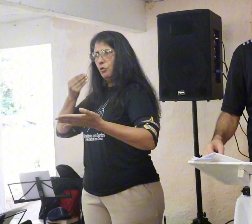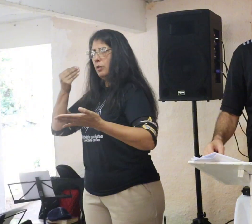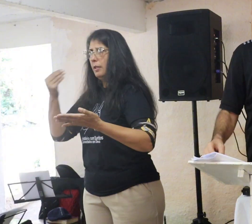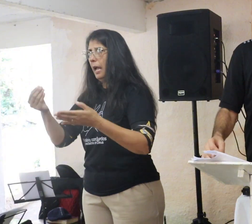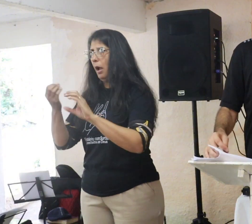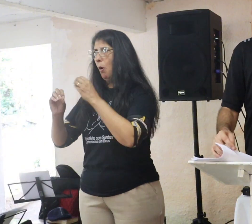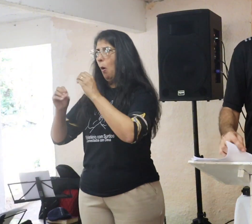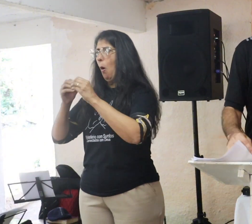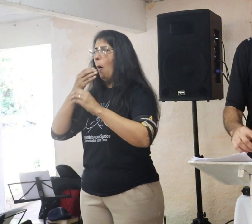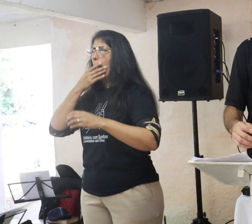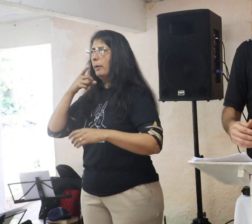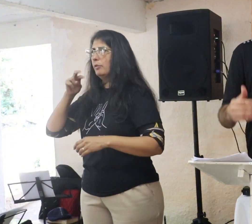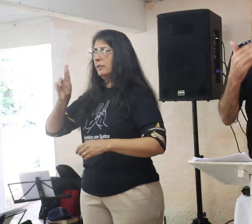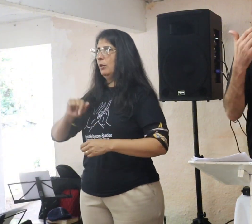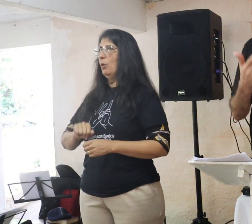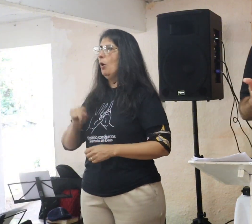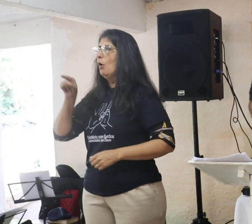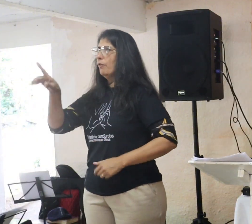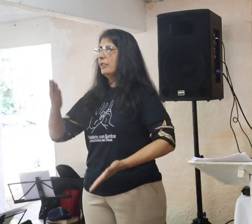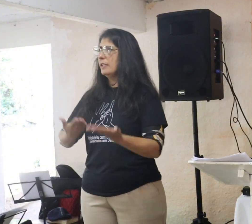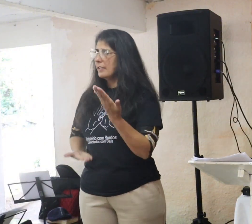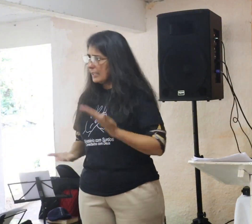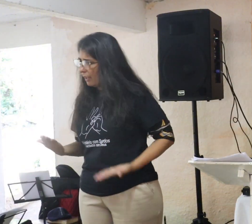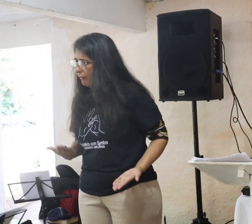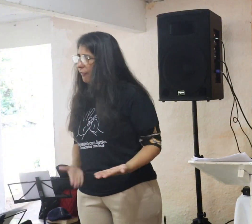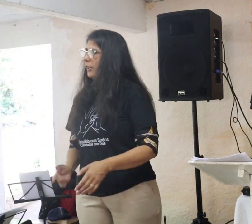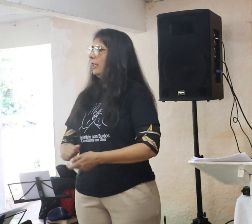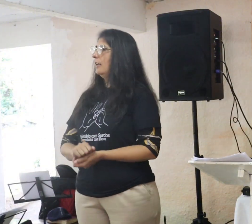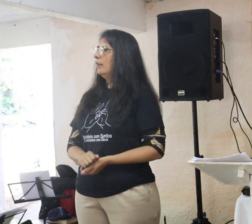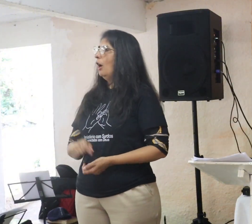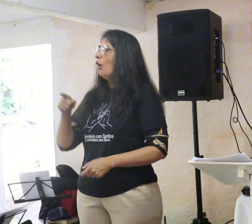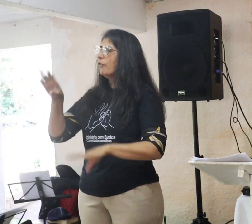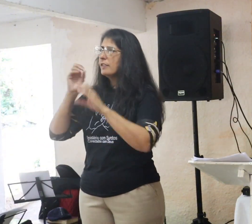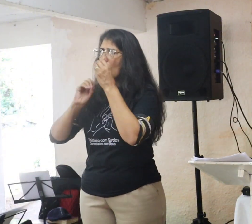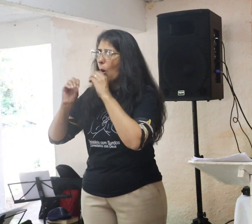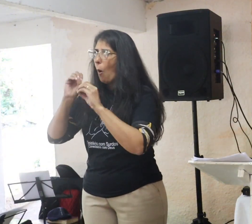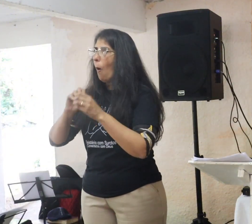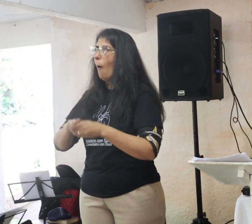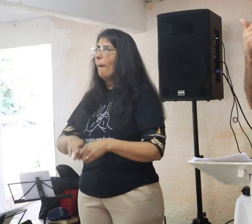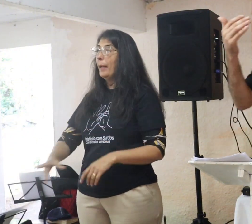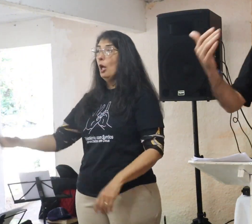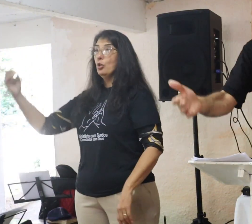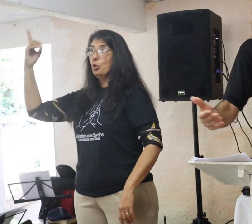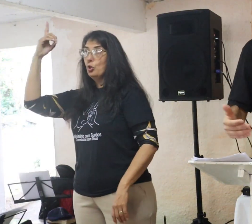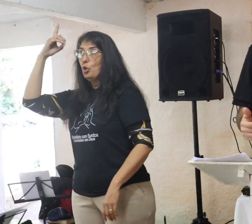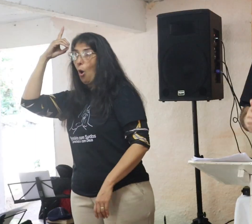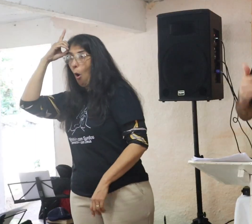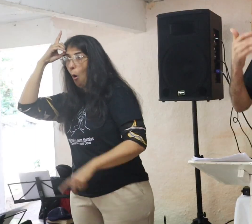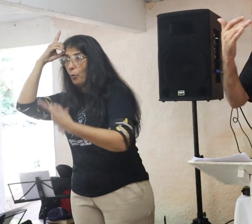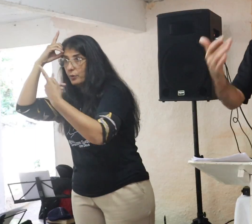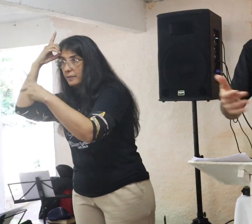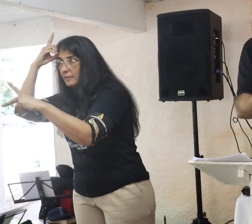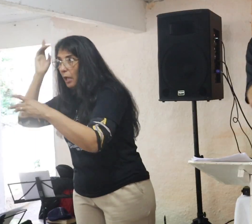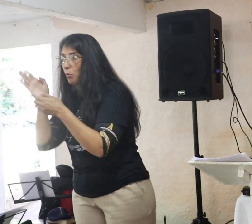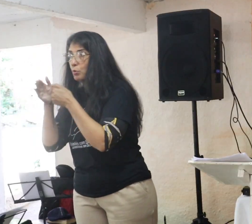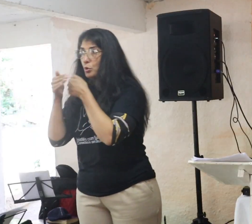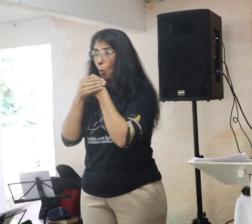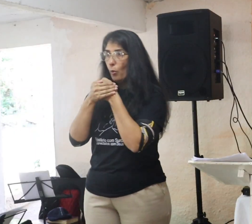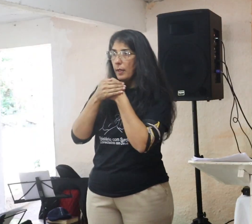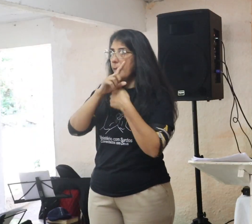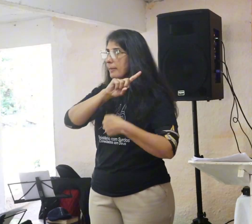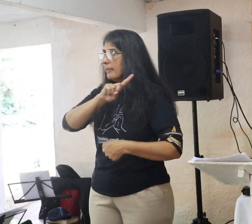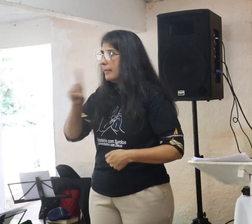Dediquem-se, sirvam, trabalhem, empreguem os seus dons, as suas habilidades, o seu talento, a